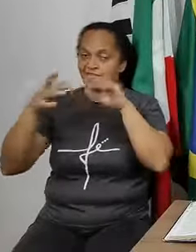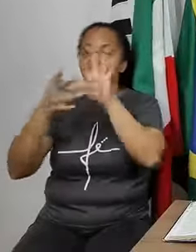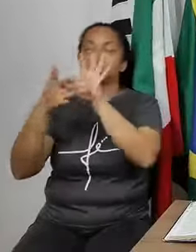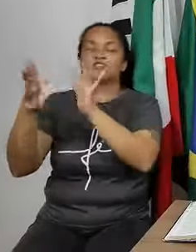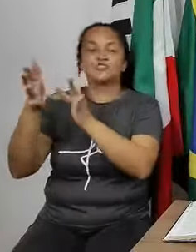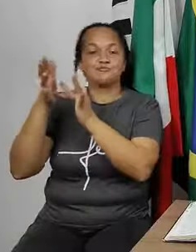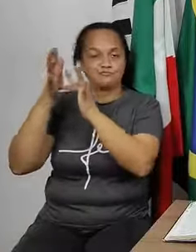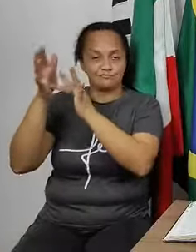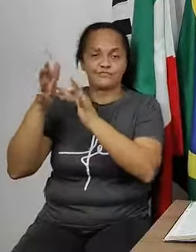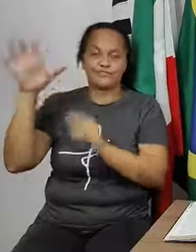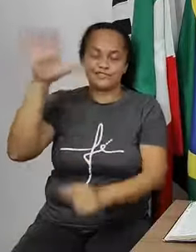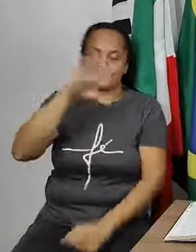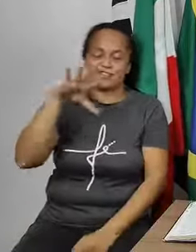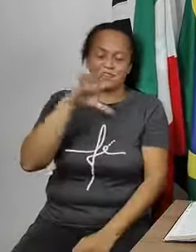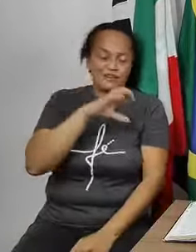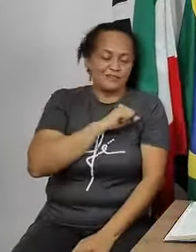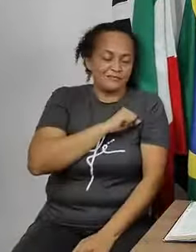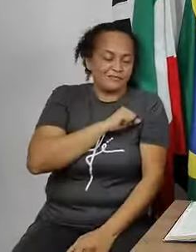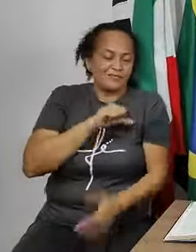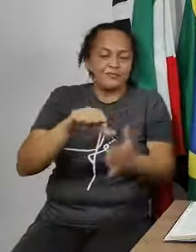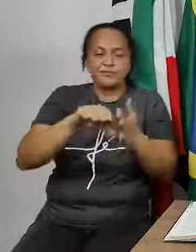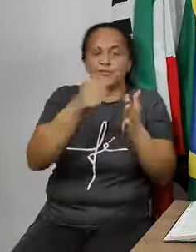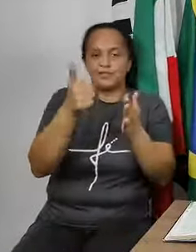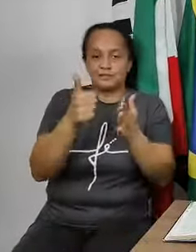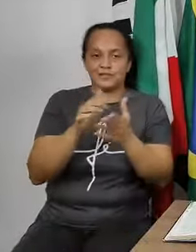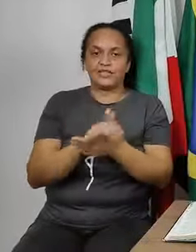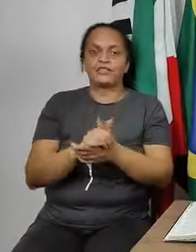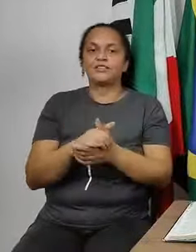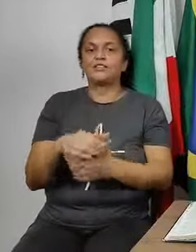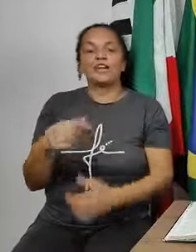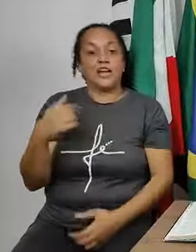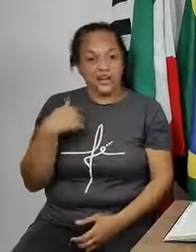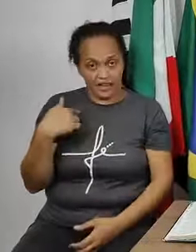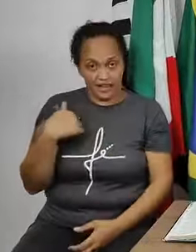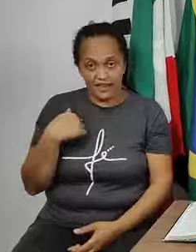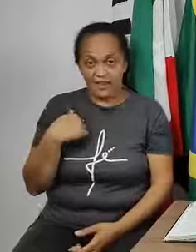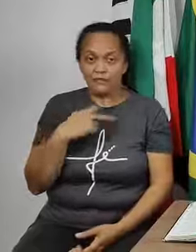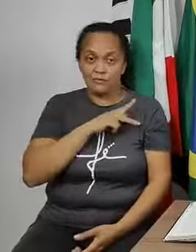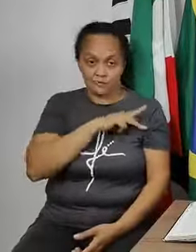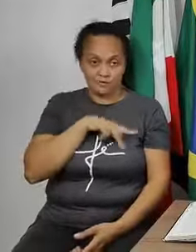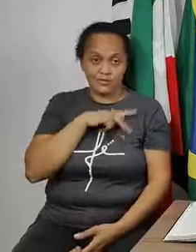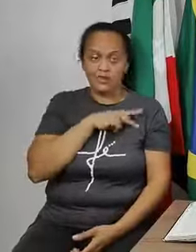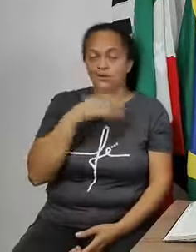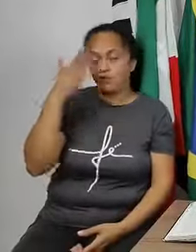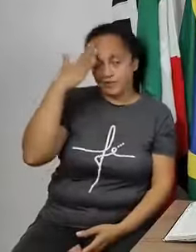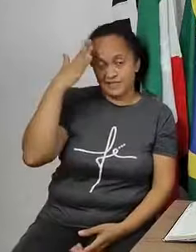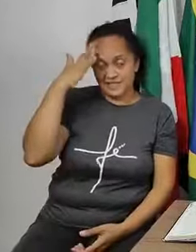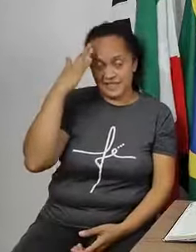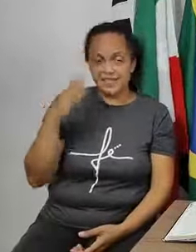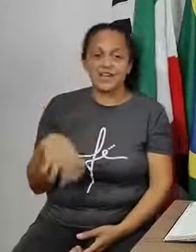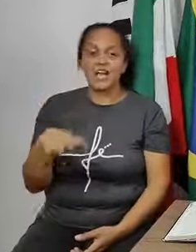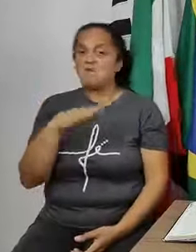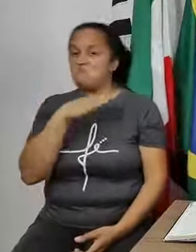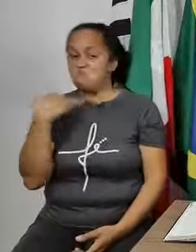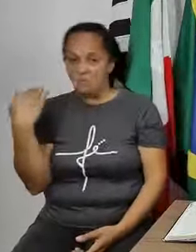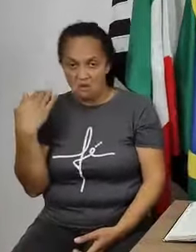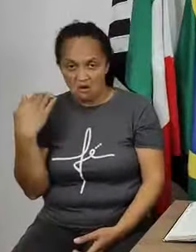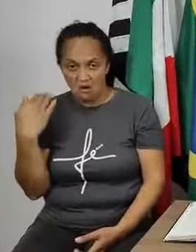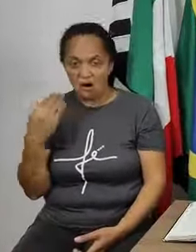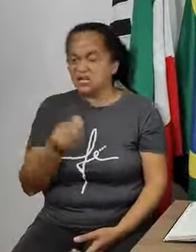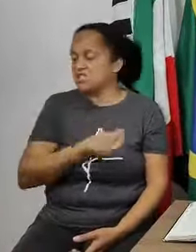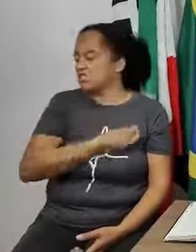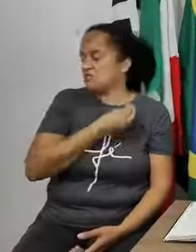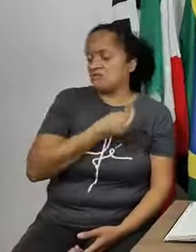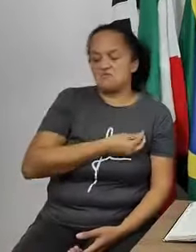daquele que nos amou. Aí ele diz: pois eu estou bem certo de que nem a morte, nem a vida, nem